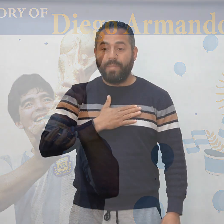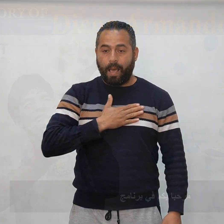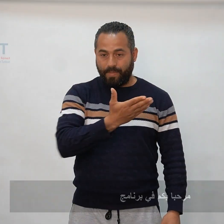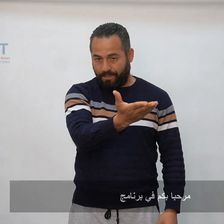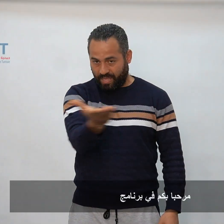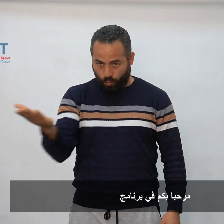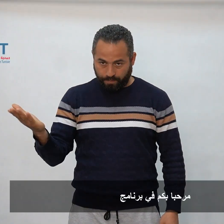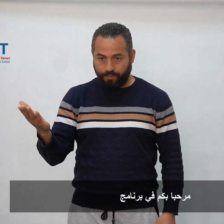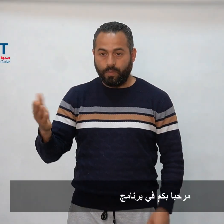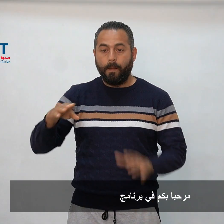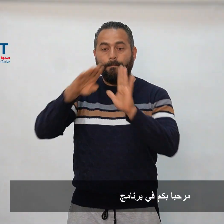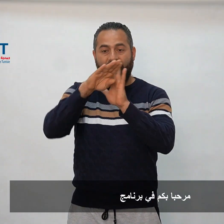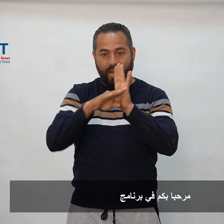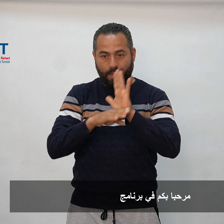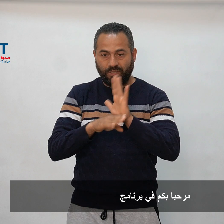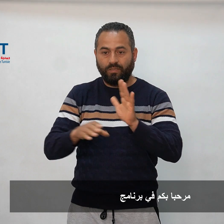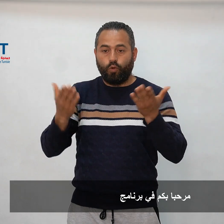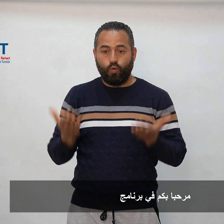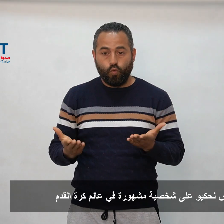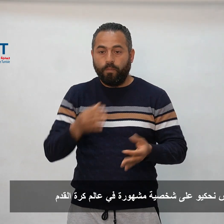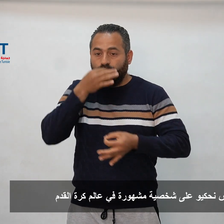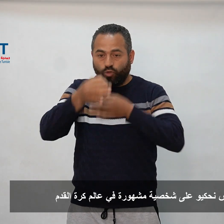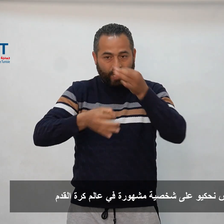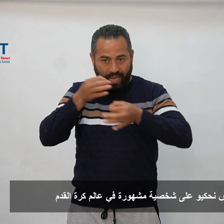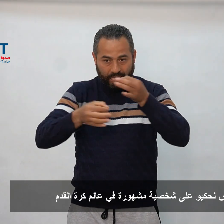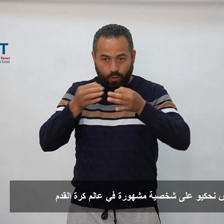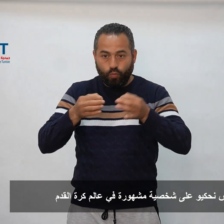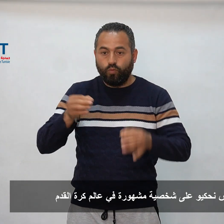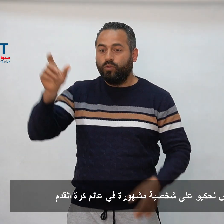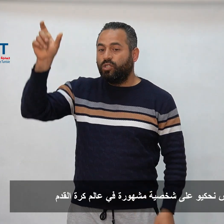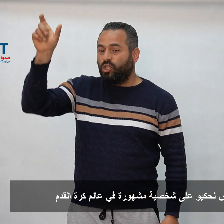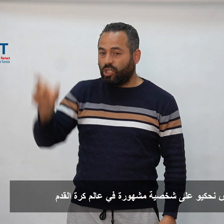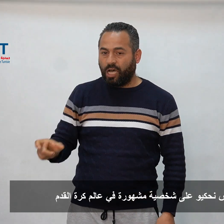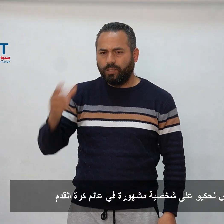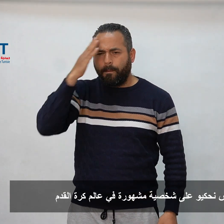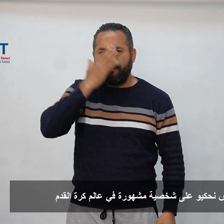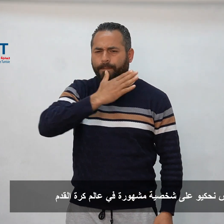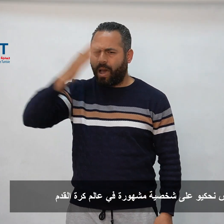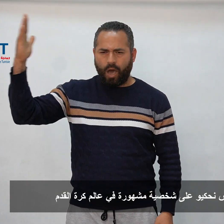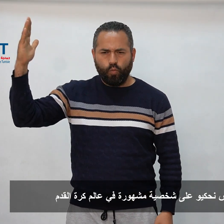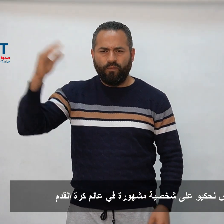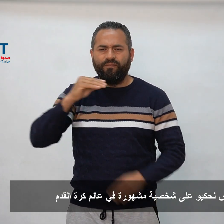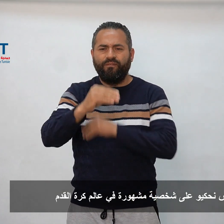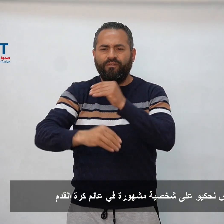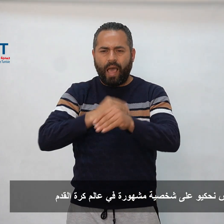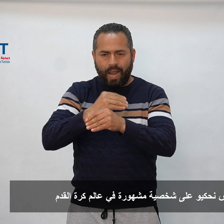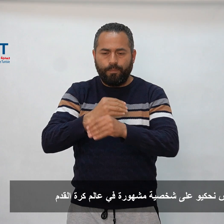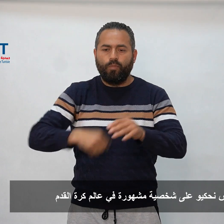مرحبا بيكم في برنامج اليوم. باش نحكيو على شخصية مشهورة في عالم